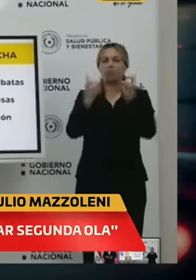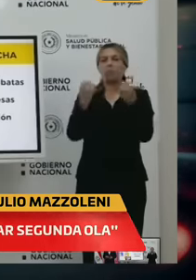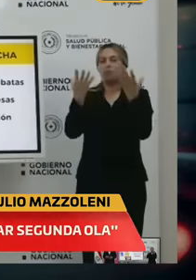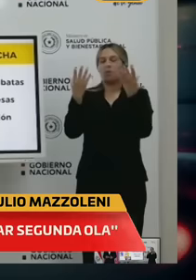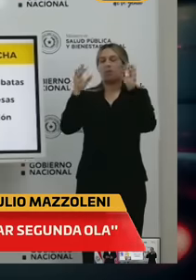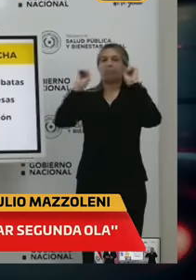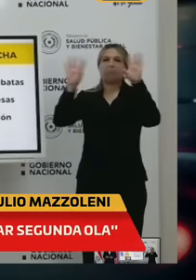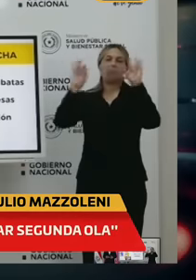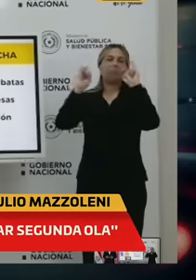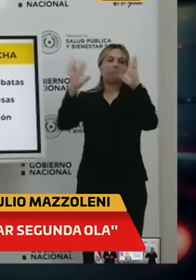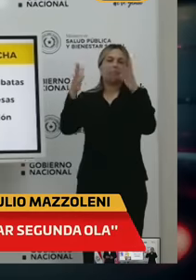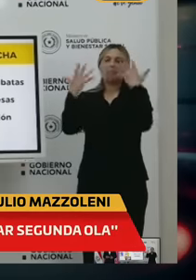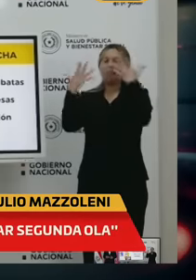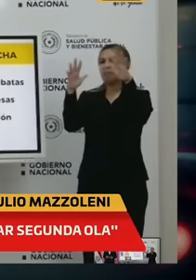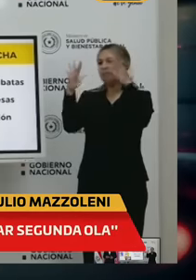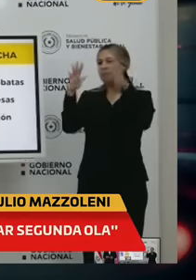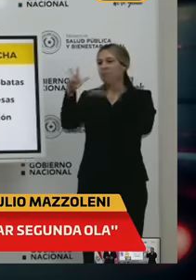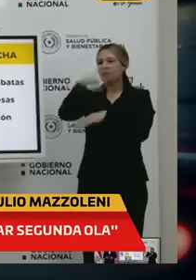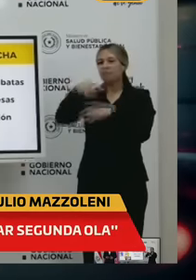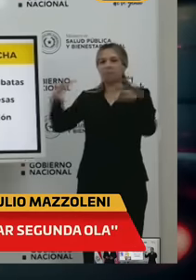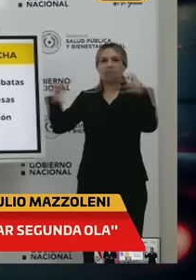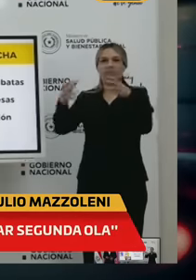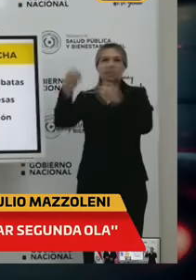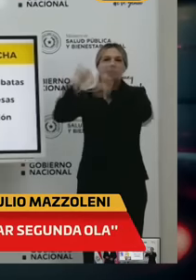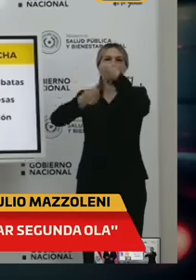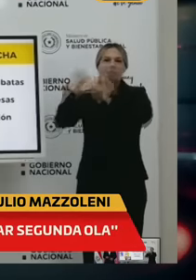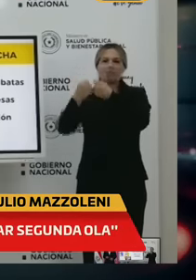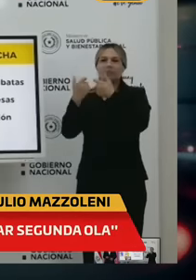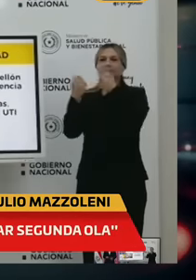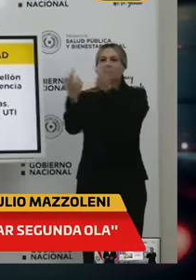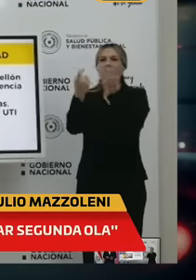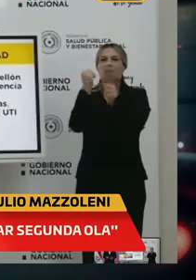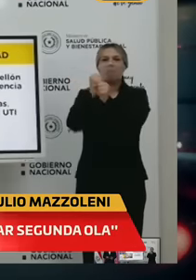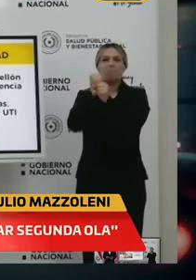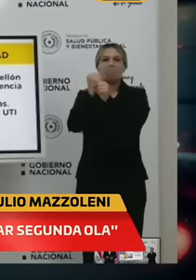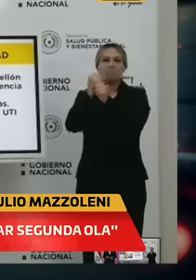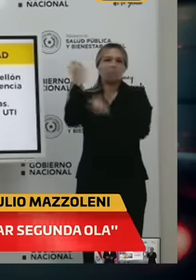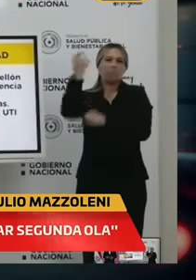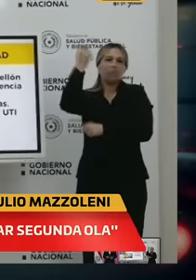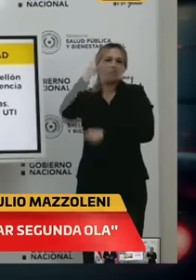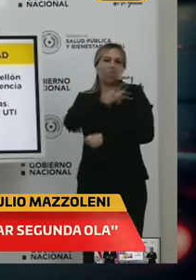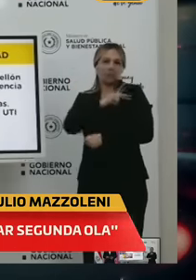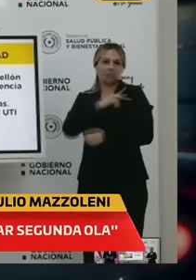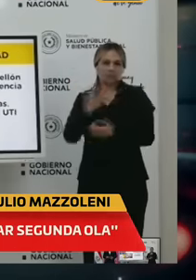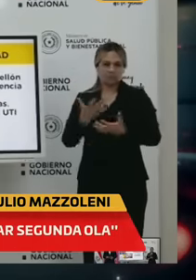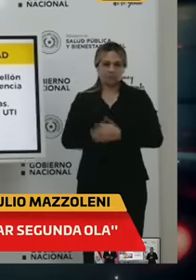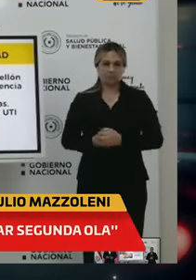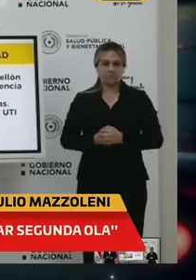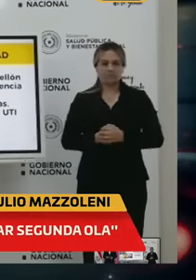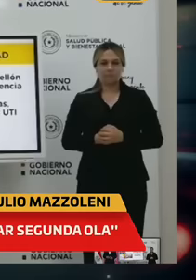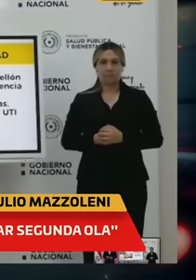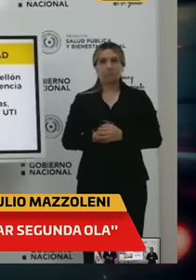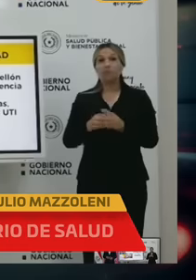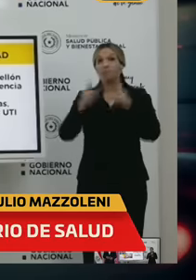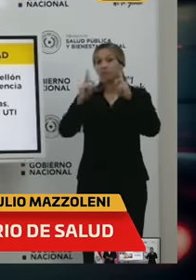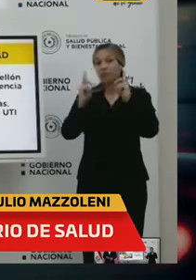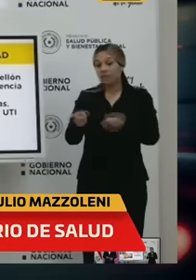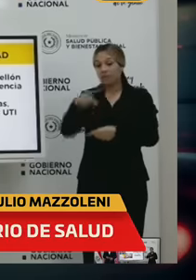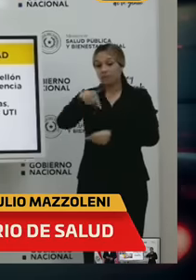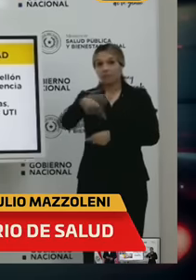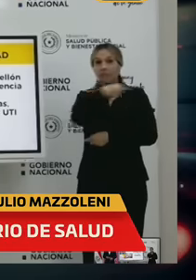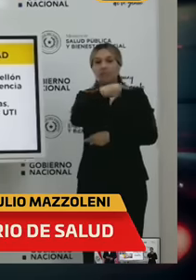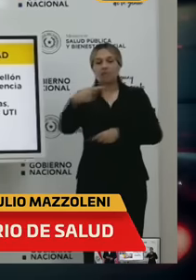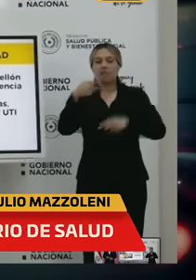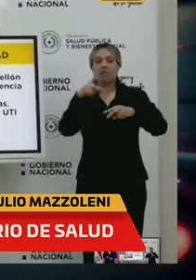activo, tan fuerte y que hoy está beneficiando a miles de familias. También en esta semana hemos inaugurado